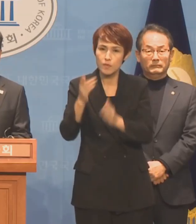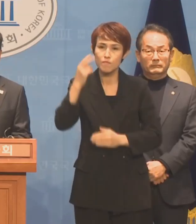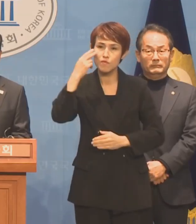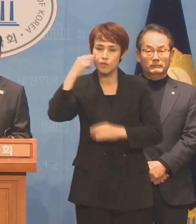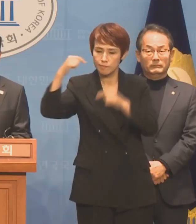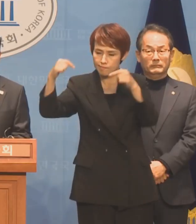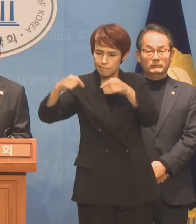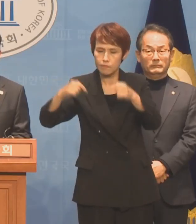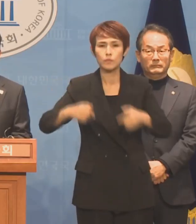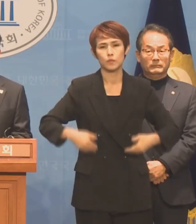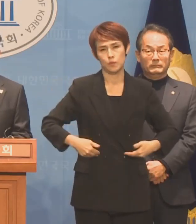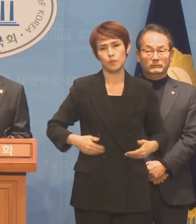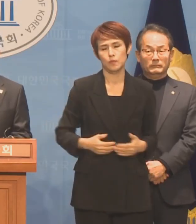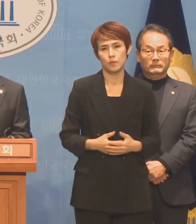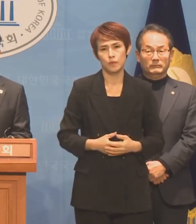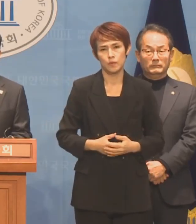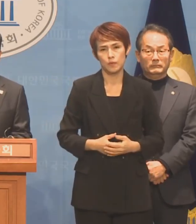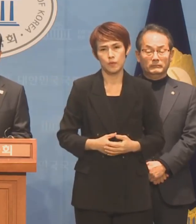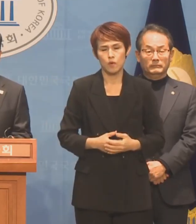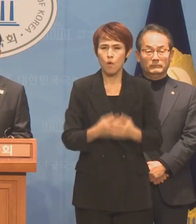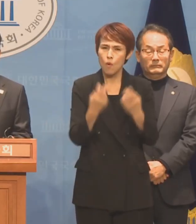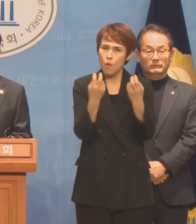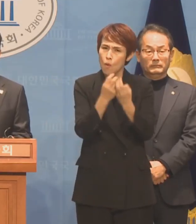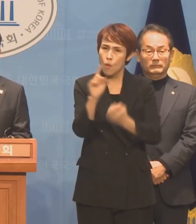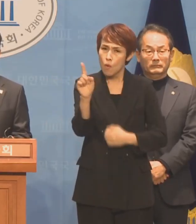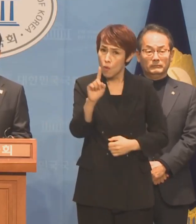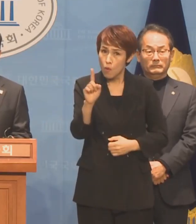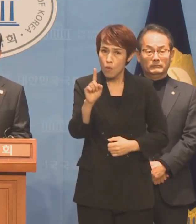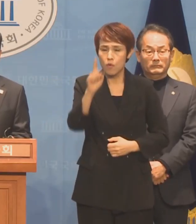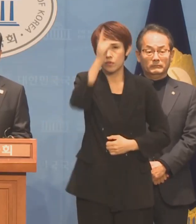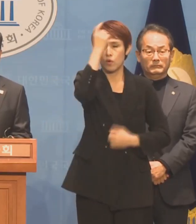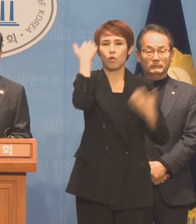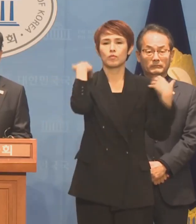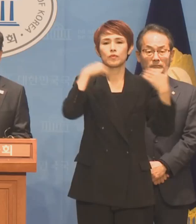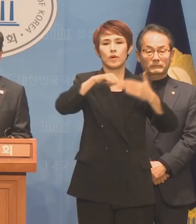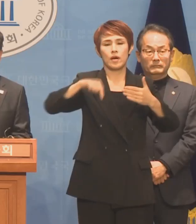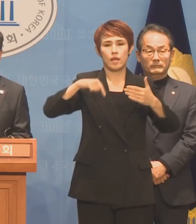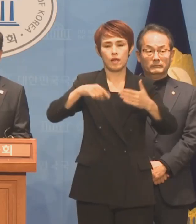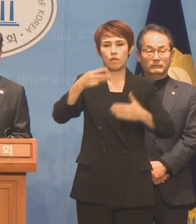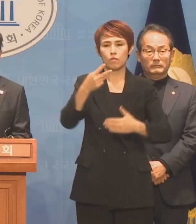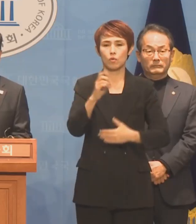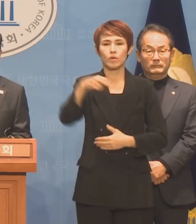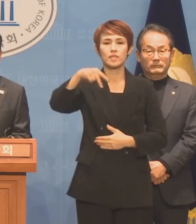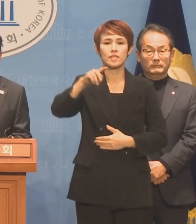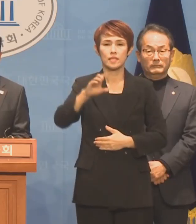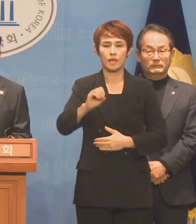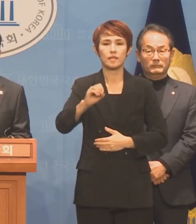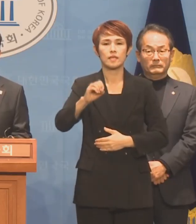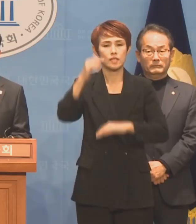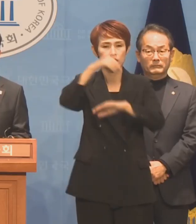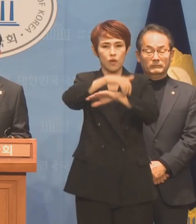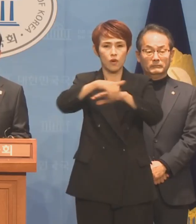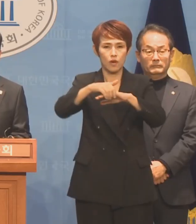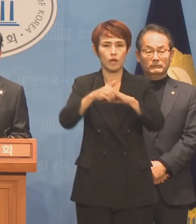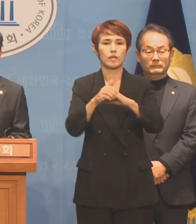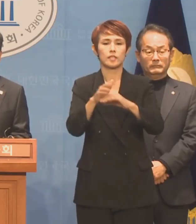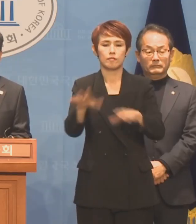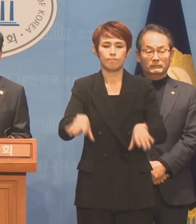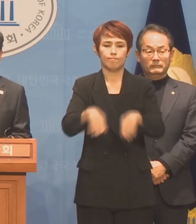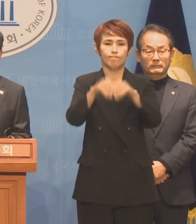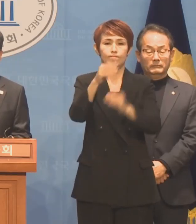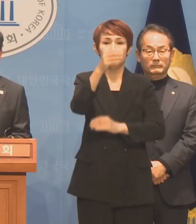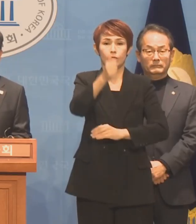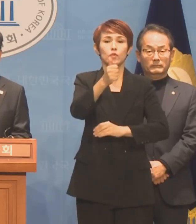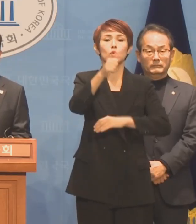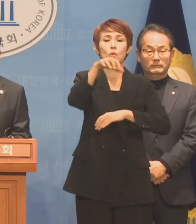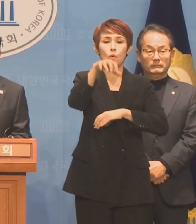미국과 협상에 들어가야 됩니다. 이를 위해서 정부 내에 통상 전략 컨트롤 타워를